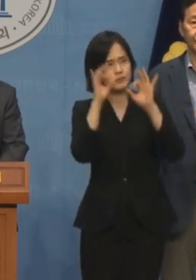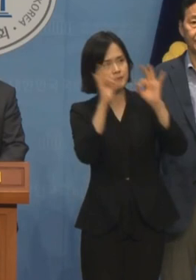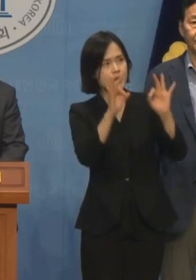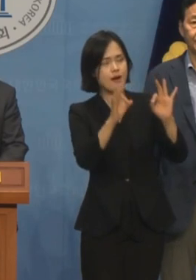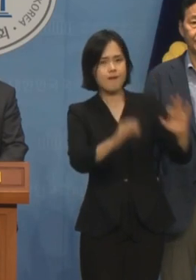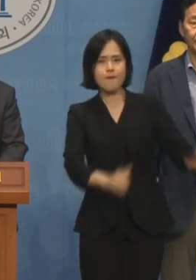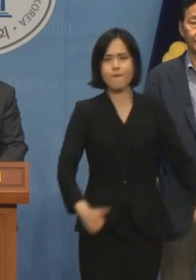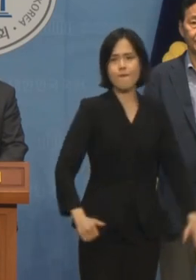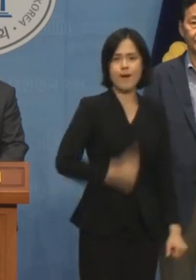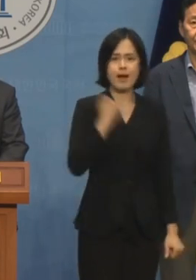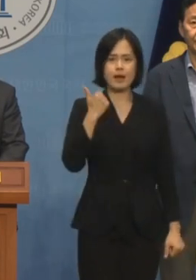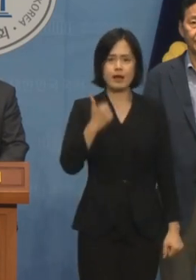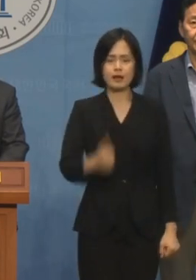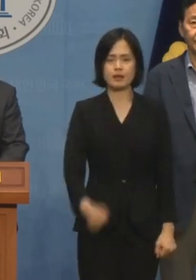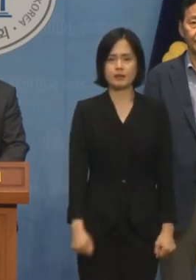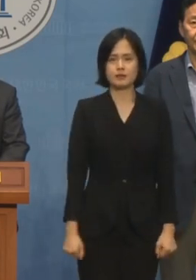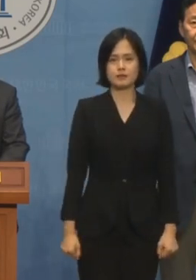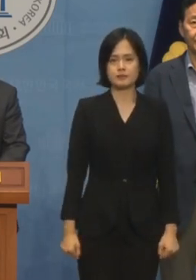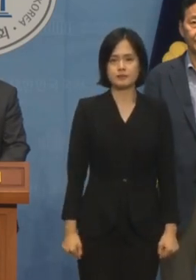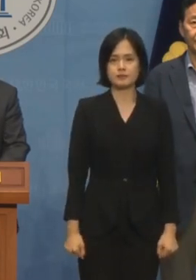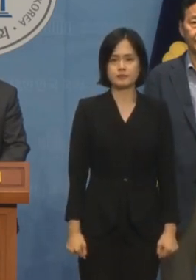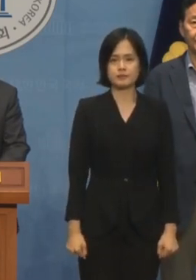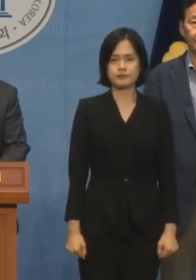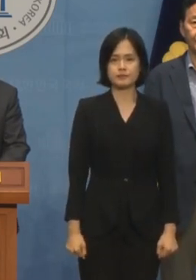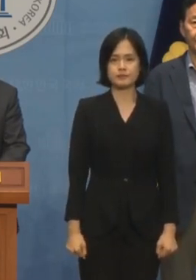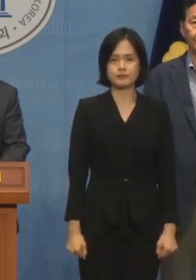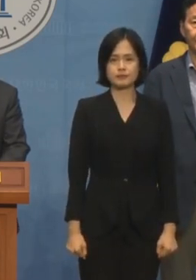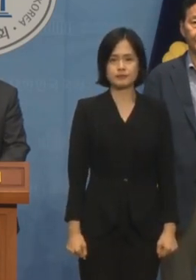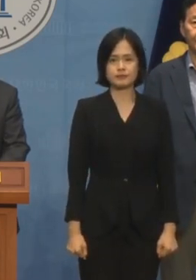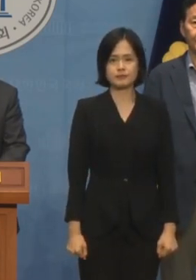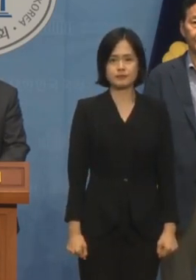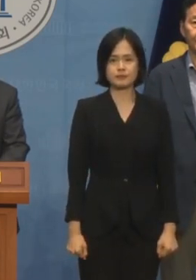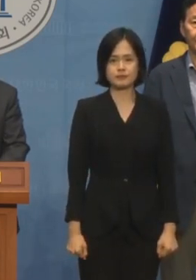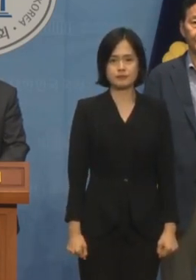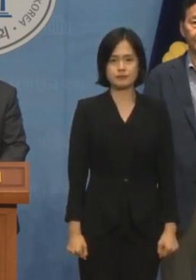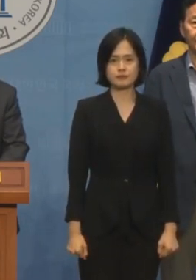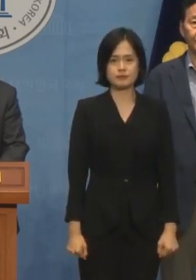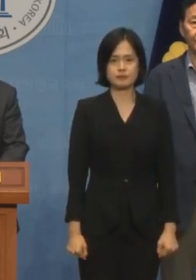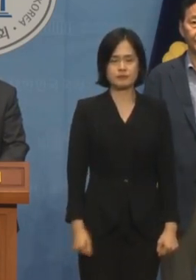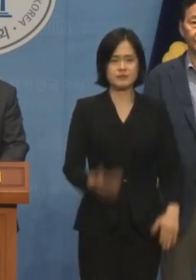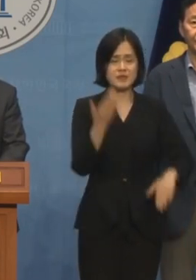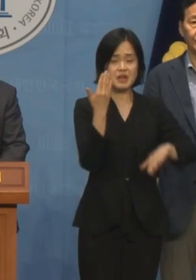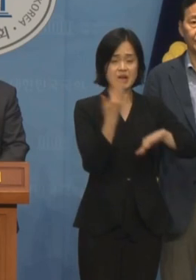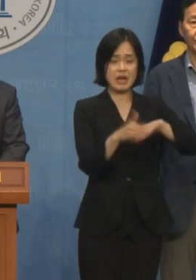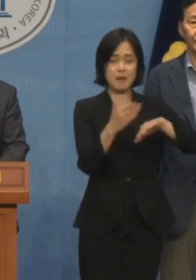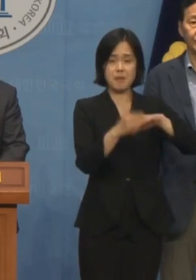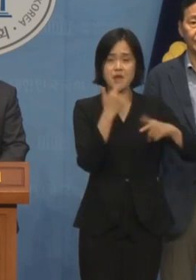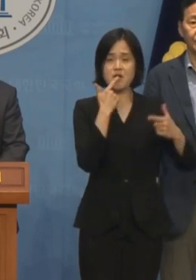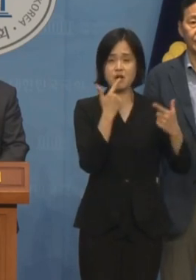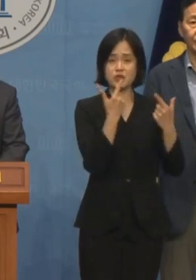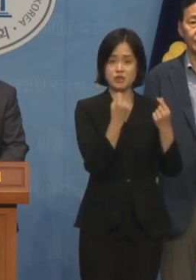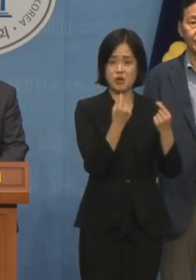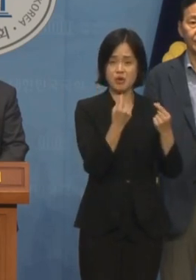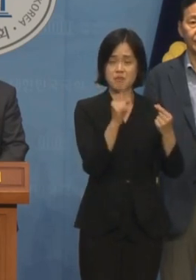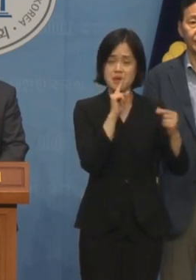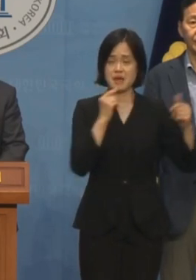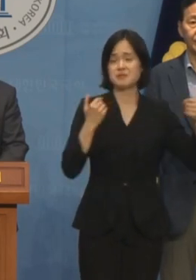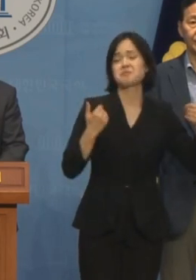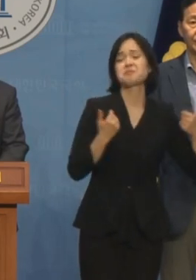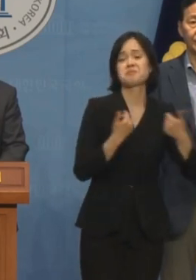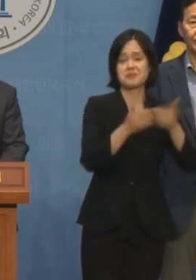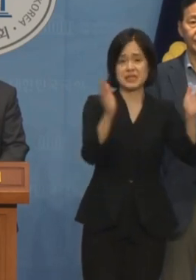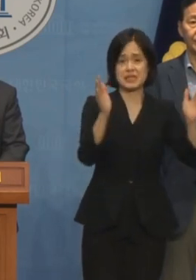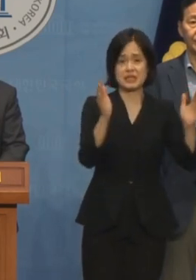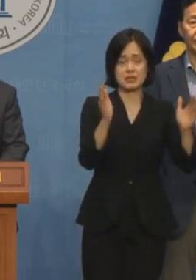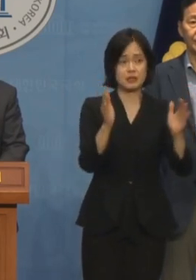없을 것입니다. 그토록 파렴치한 조폭과 같은 언행을 하라고 국민이 민주당 의원을